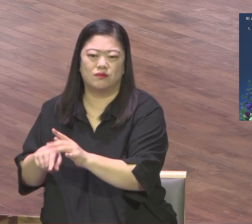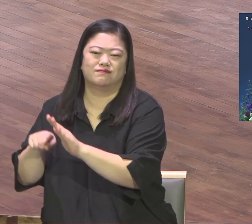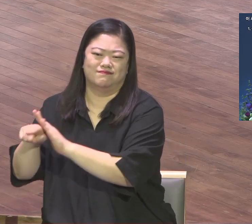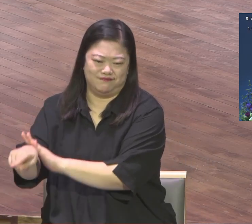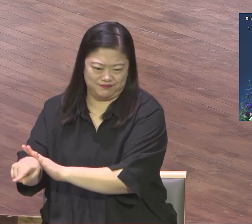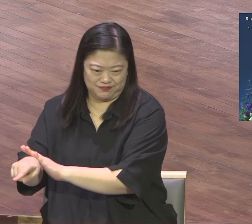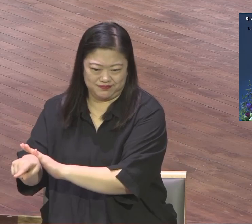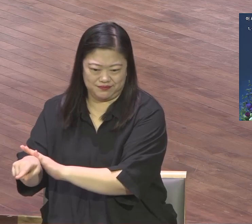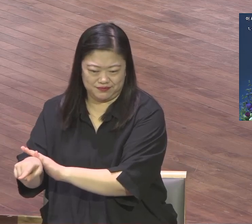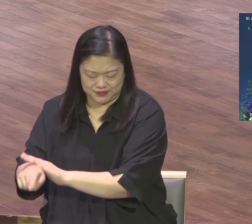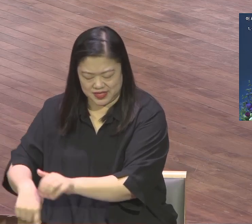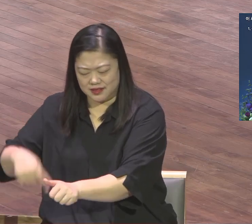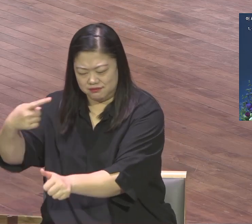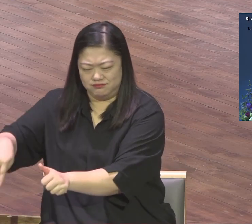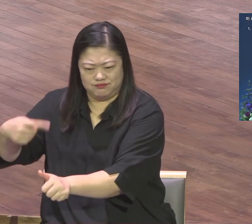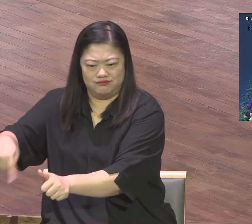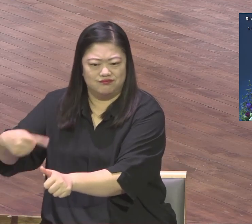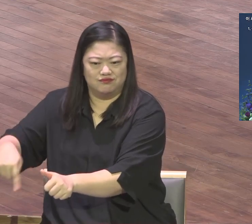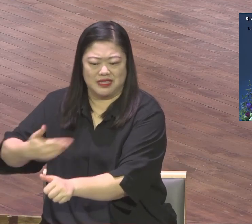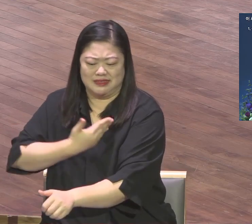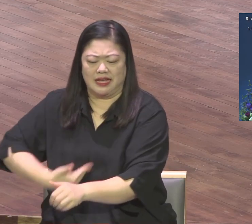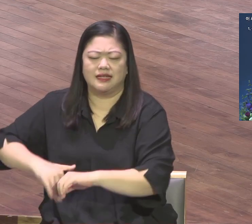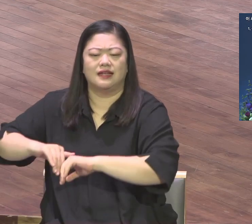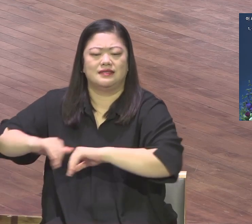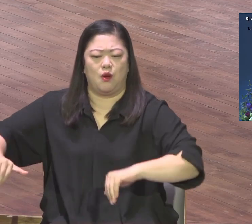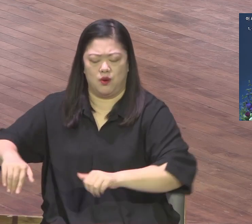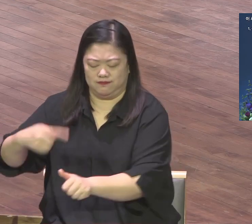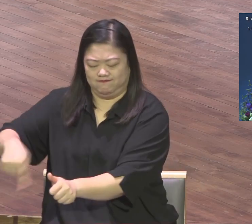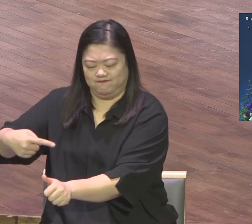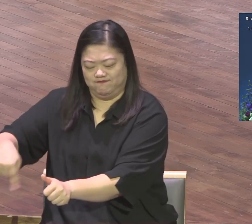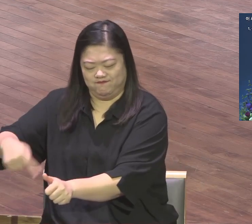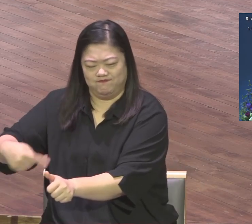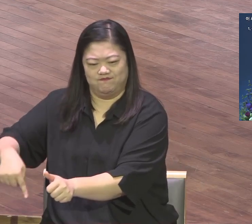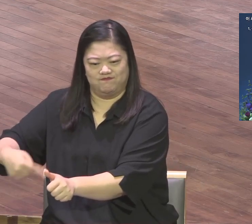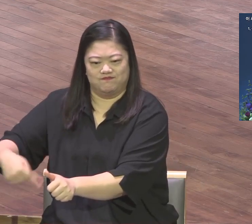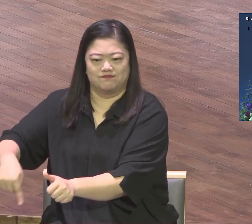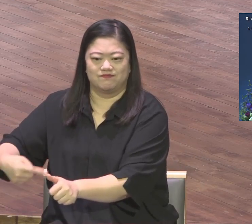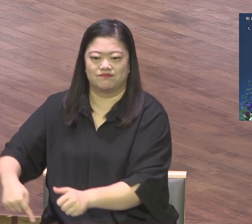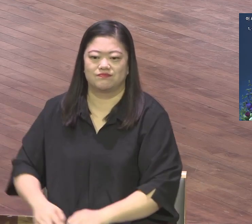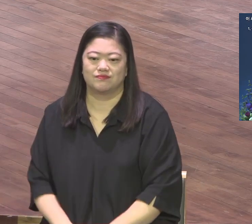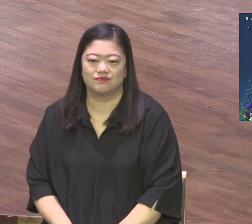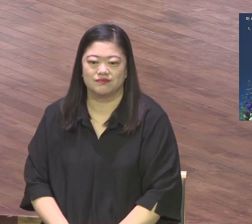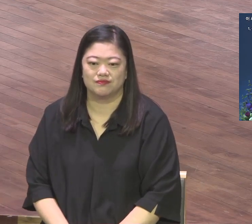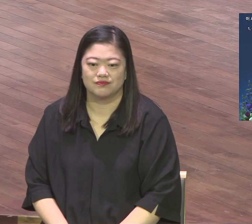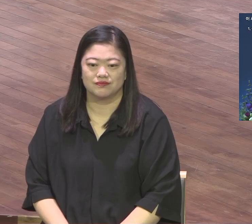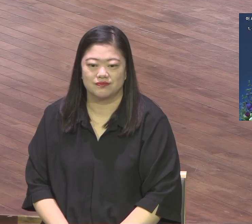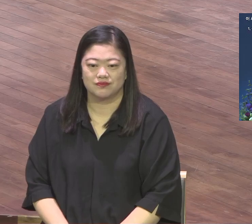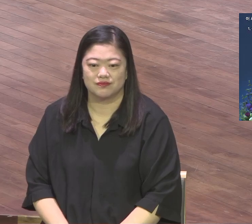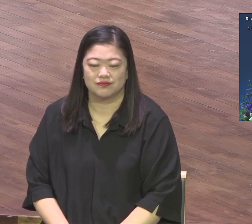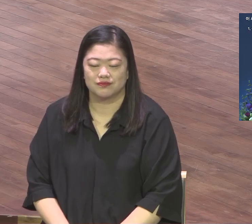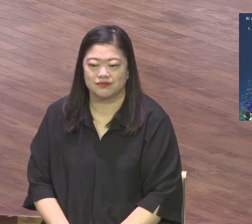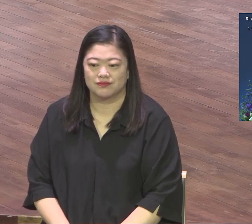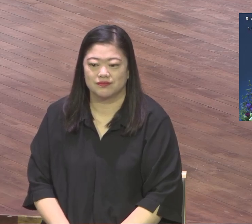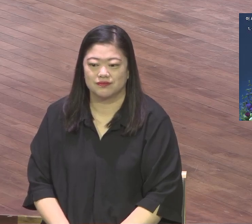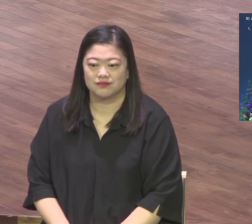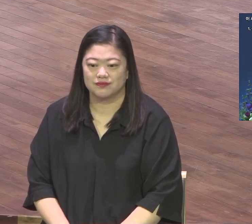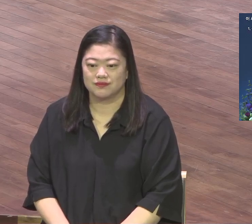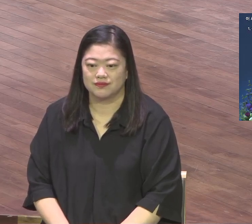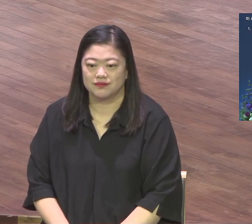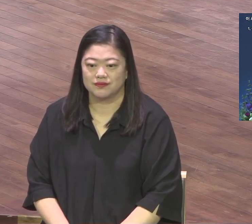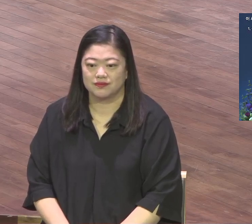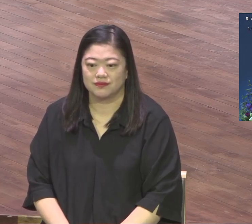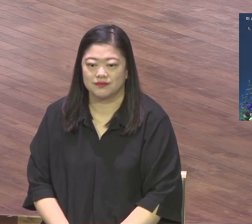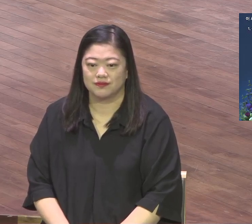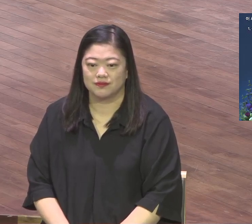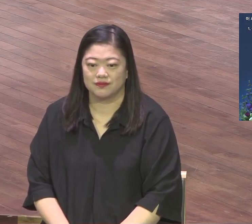두란노 서원에 들어가서 바울은 제자들을 따로 세워놓고 날마다 그랬어요. 그러니까